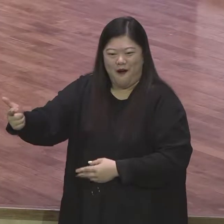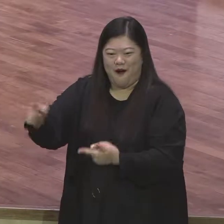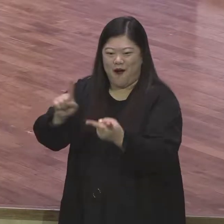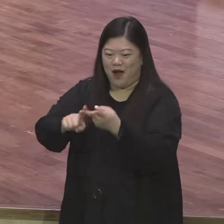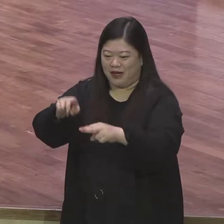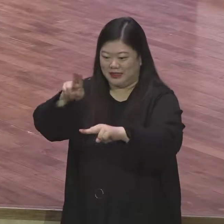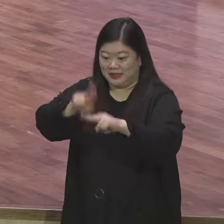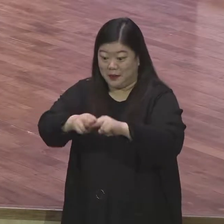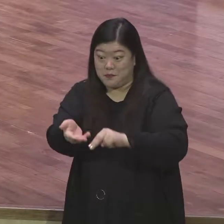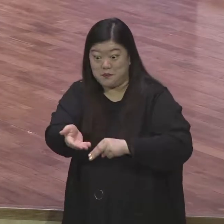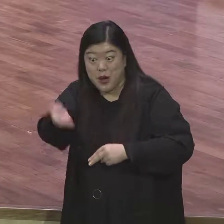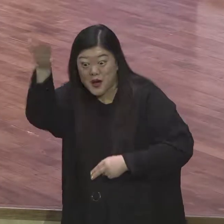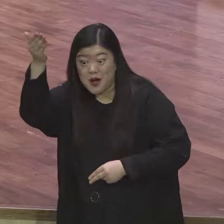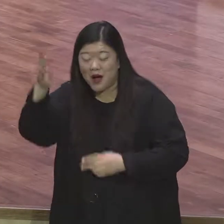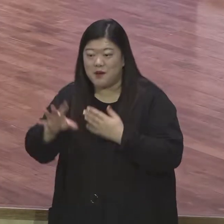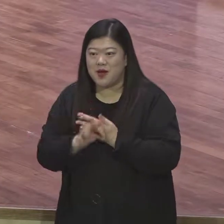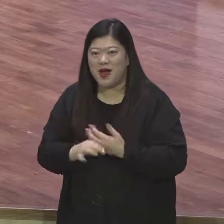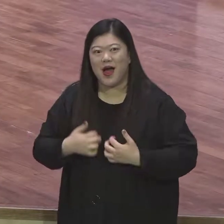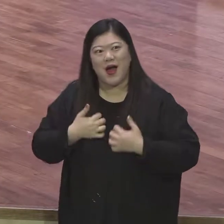이거는 일시적인 거예요.